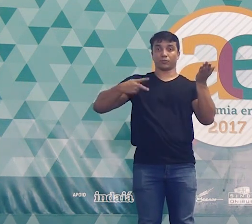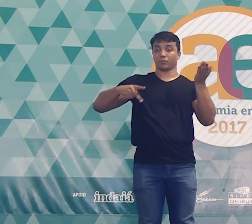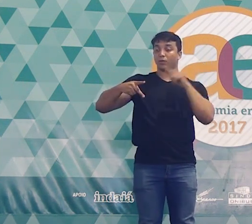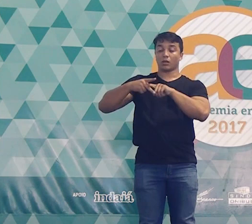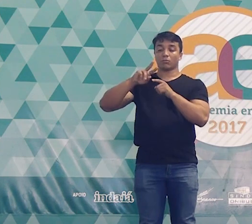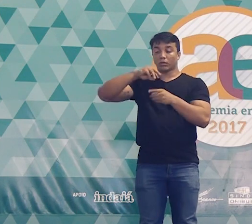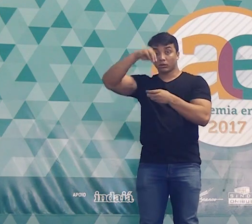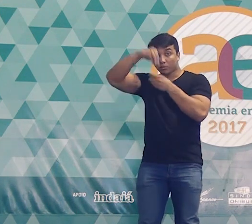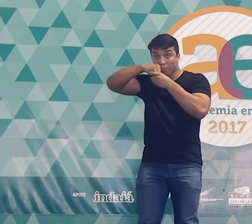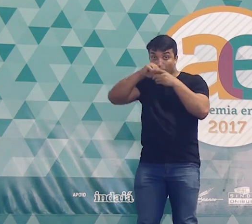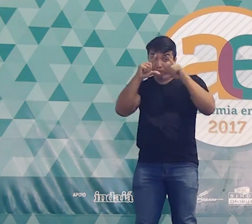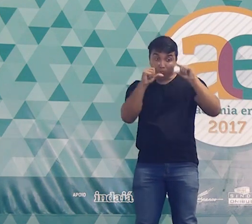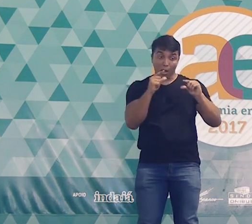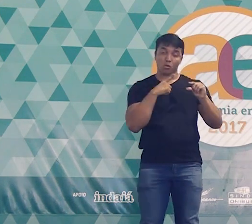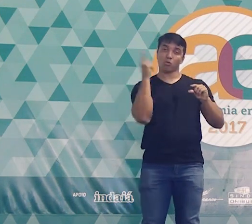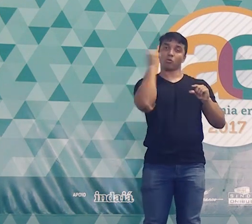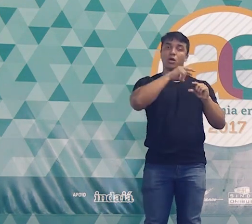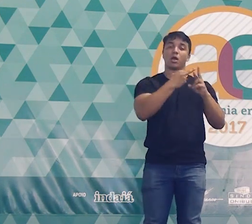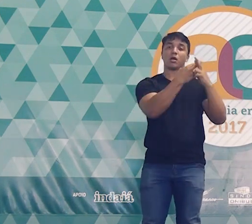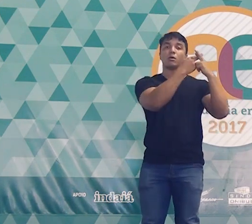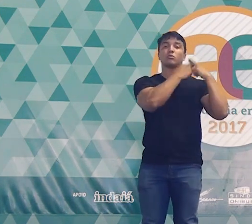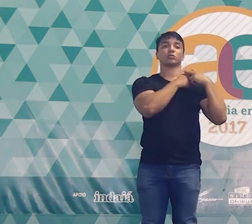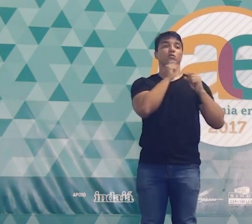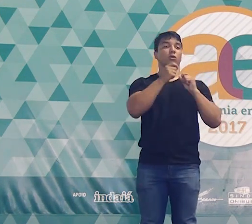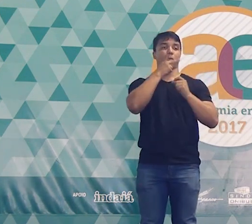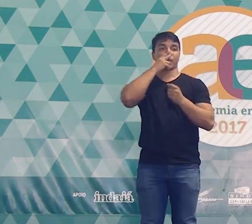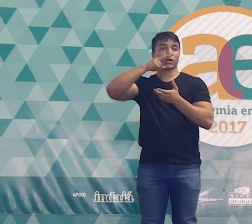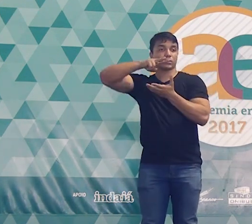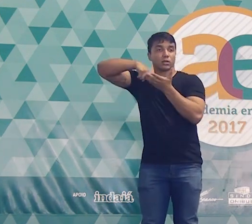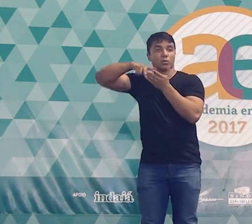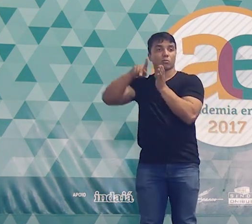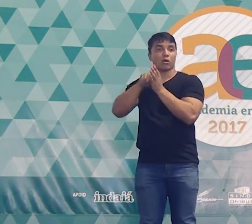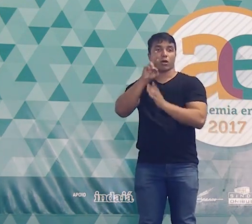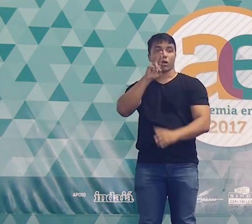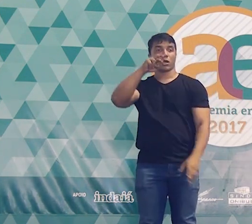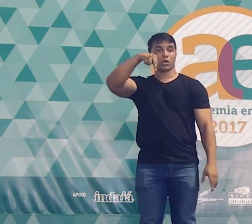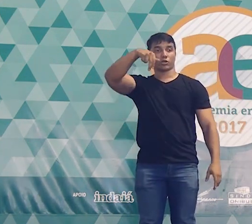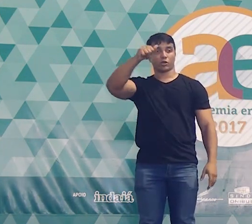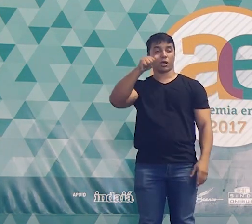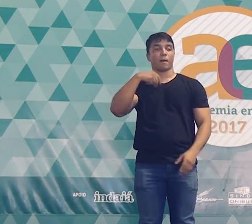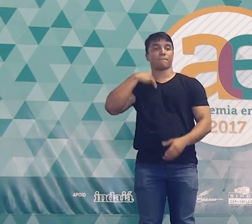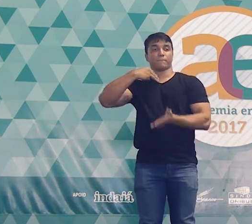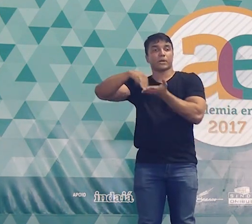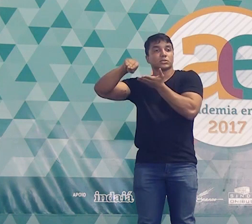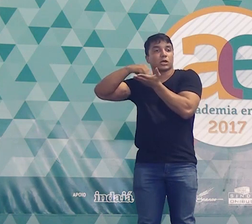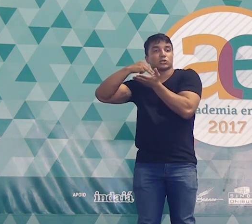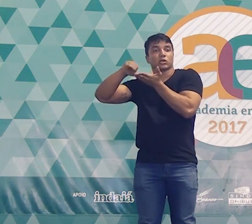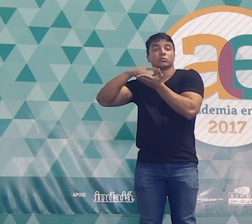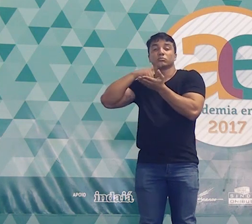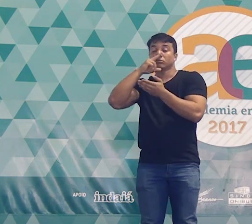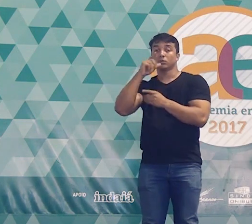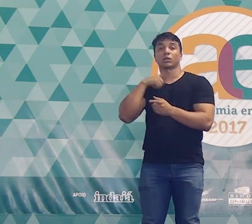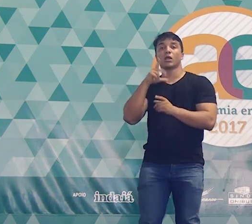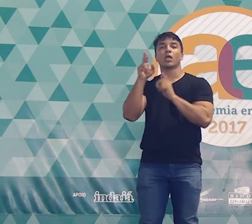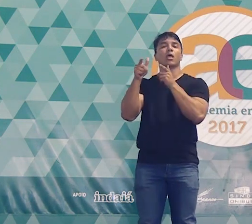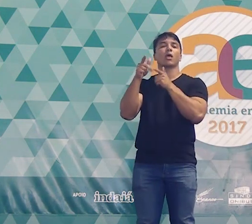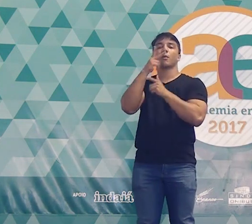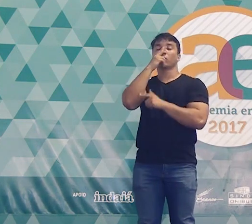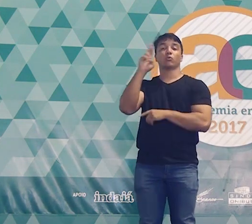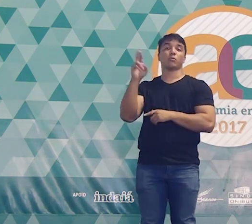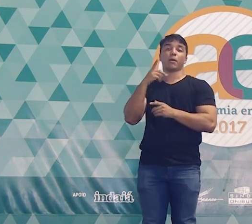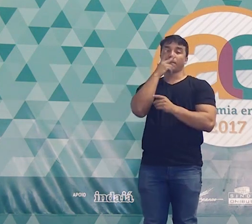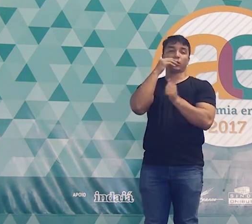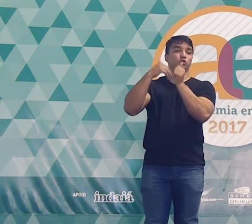sua unidade menor é responsável pela leitura do RNA mensageiro, onde esse RNA mensageiro apresenta o que a gente chama de um